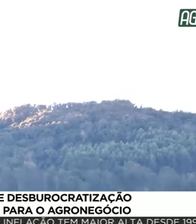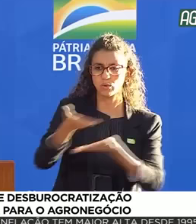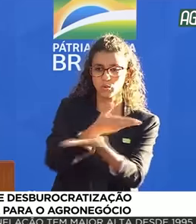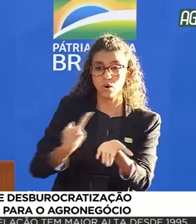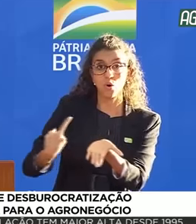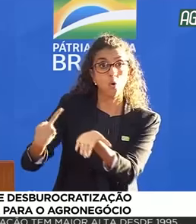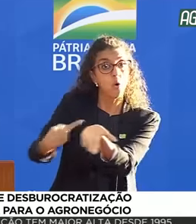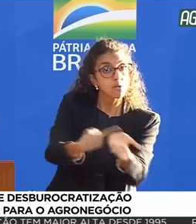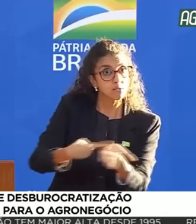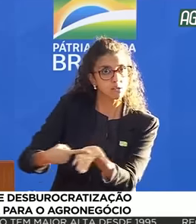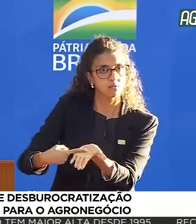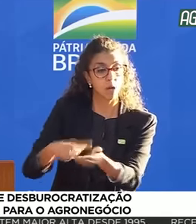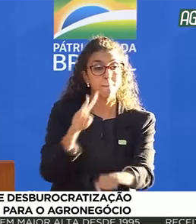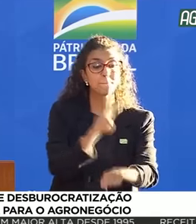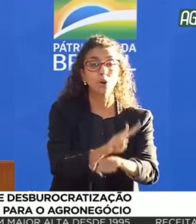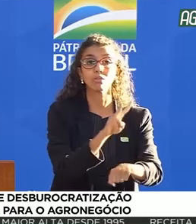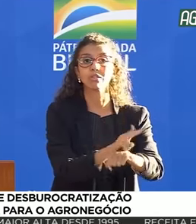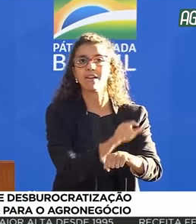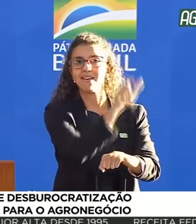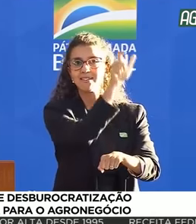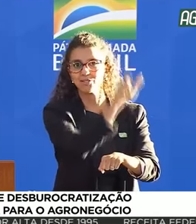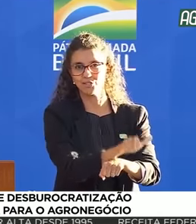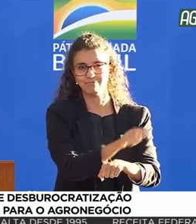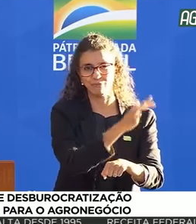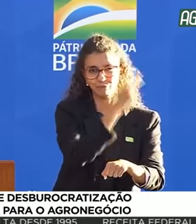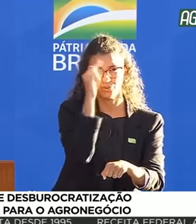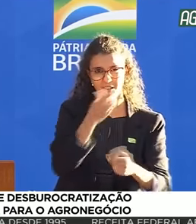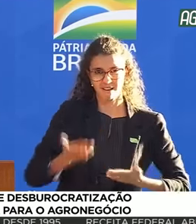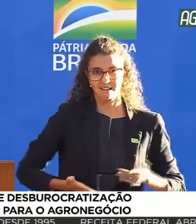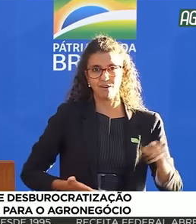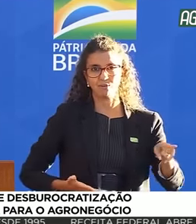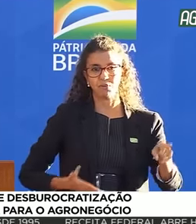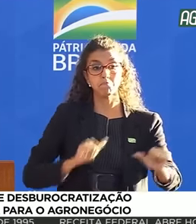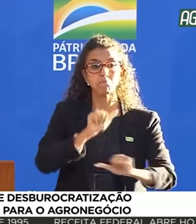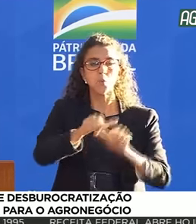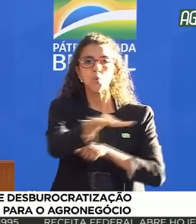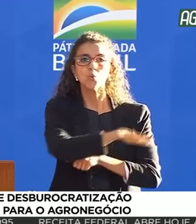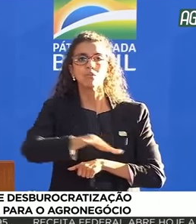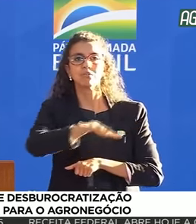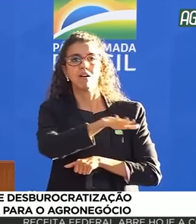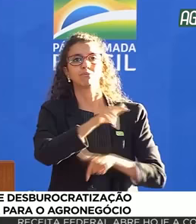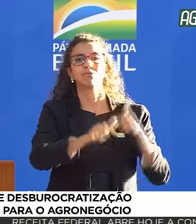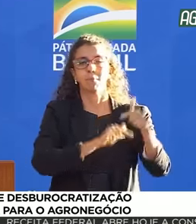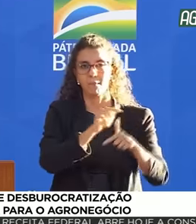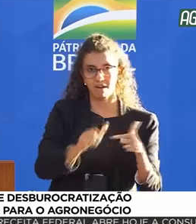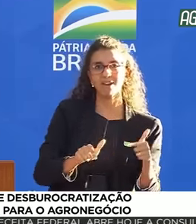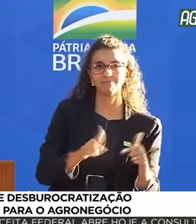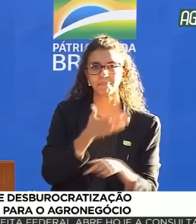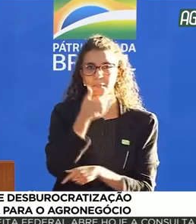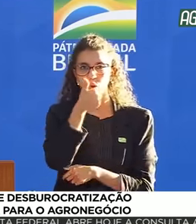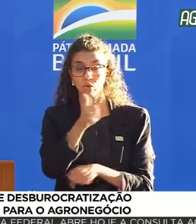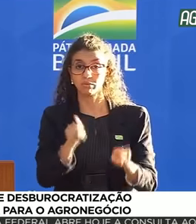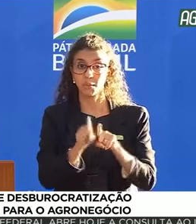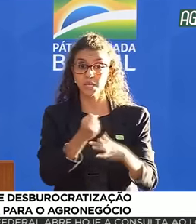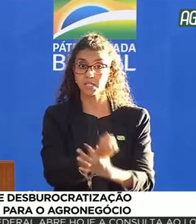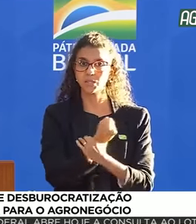R$3,6 bilhões. Protege mais o trabalhador, muda o ambiente de trabalho, simplifica um complexo ambiente laboral e traz